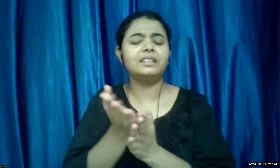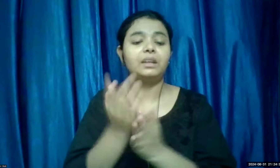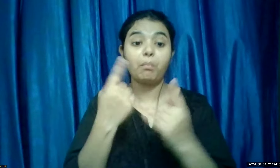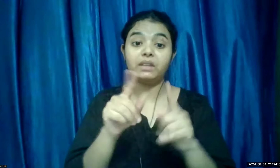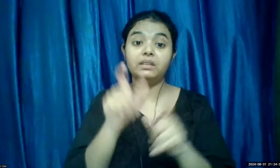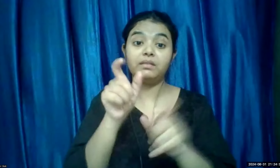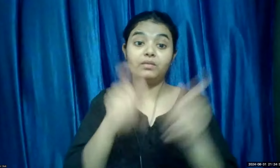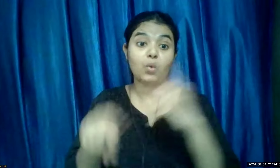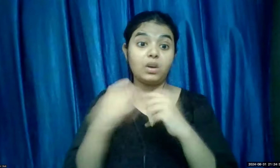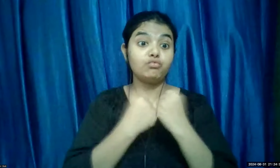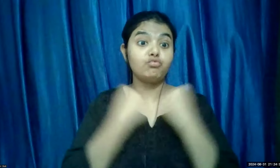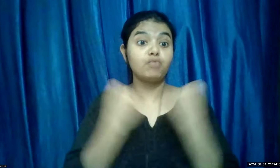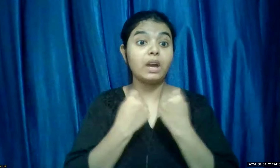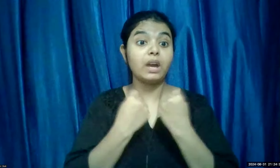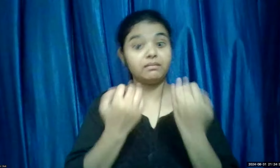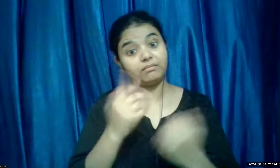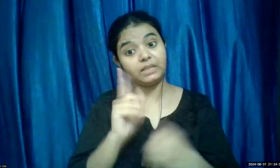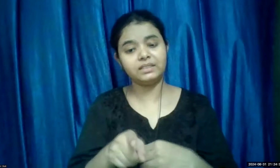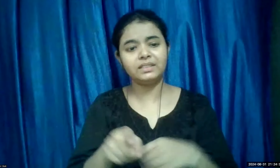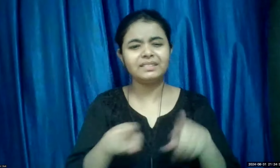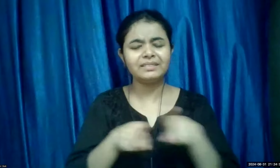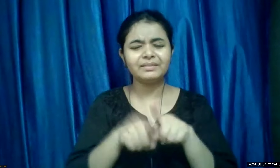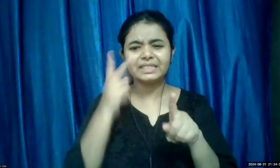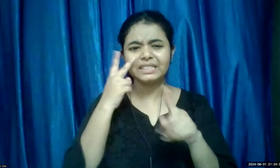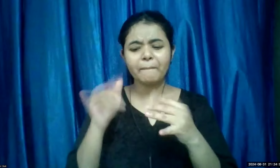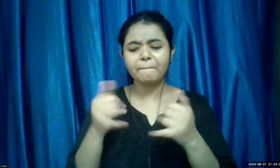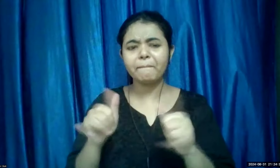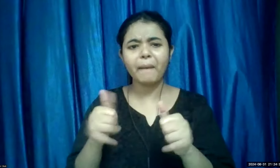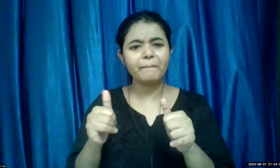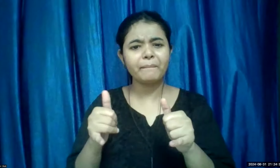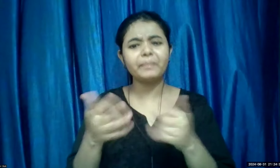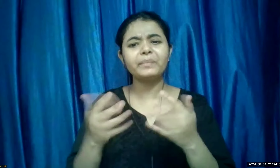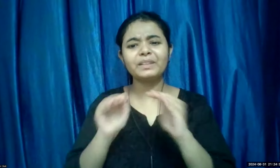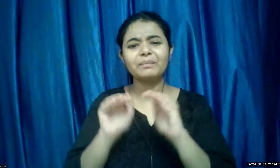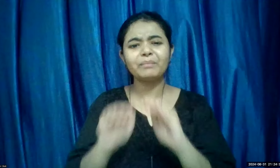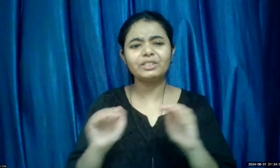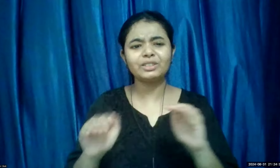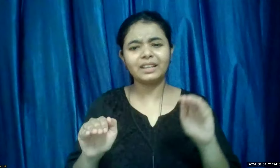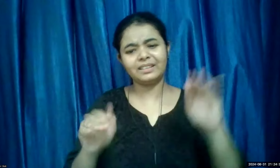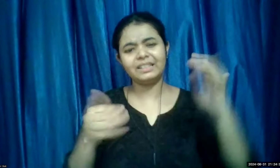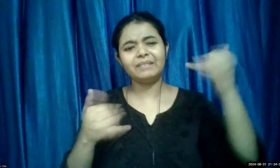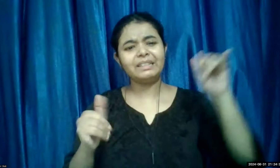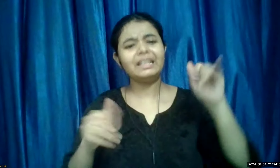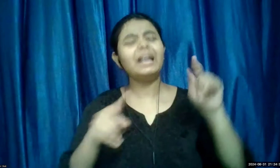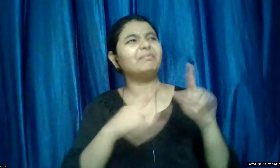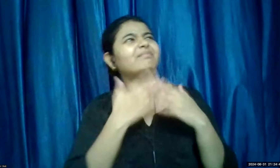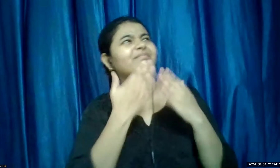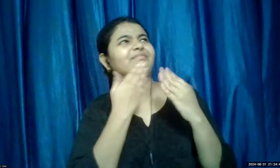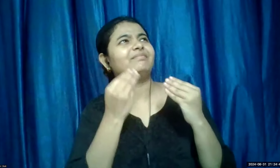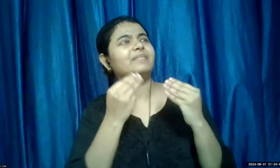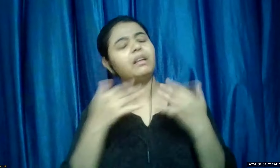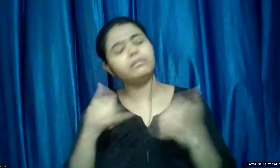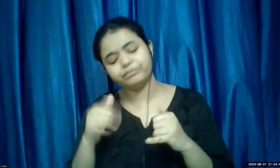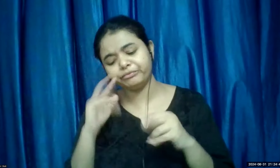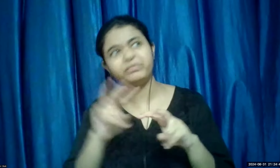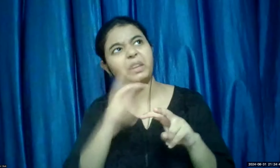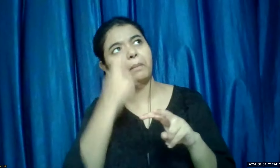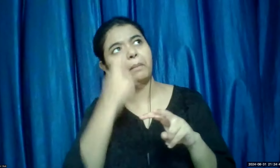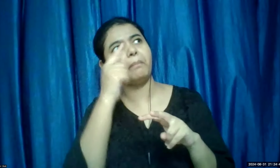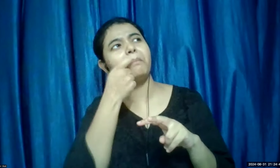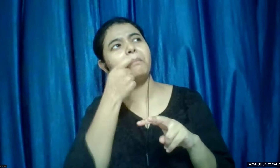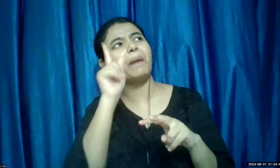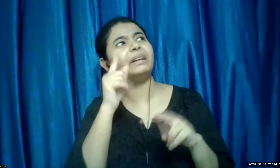ना। अब बच्चा जो है नीचे खेलता रहे और जो है पिता की ओर अपने हाथ ऊपर ही ना करे, है ना, उसके मन